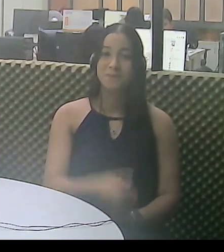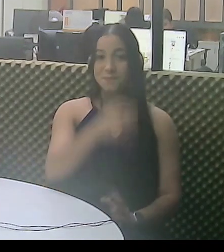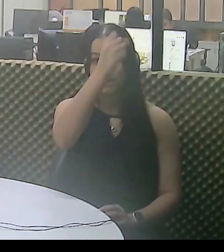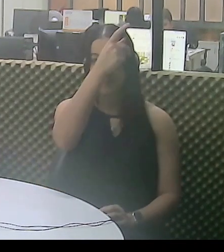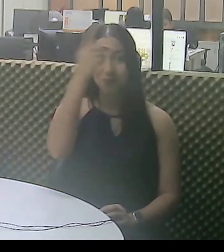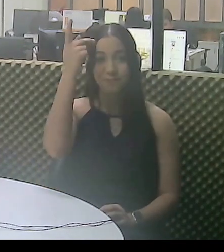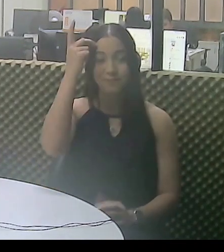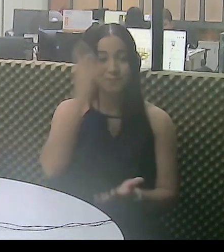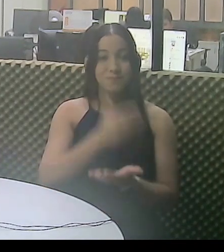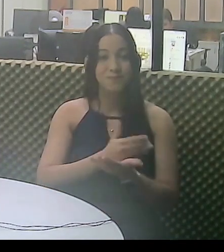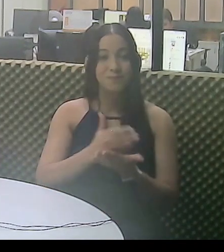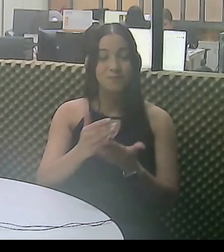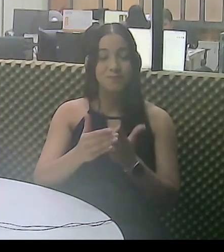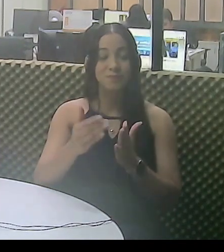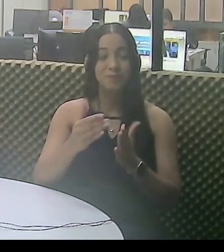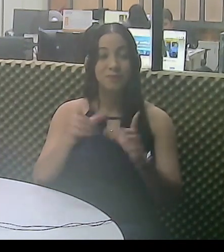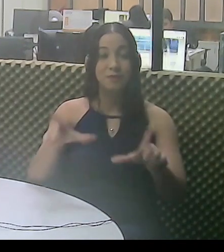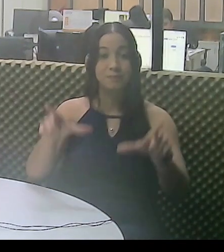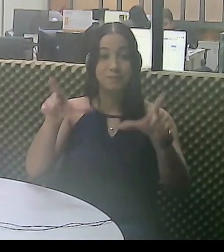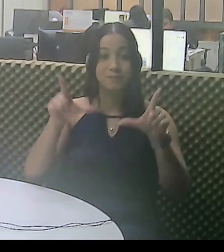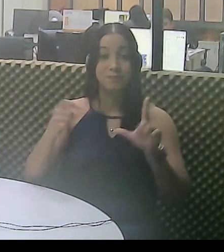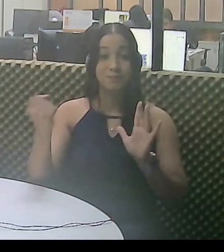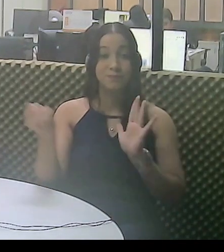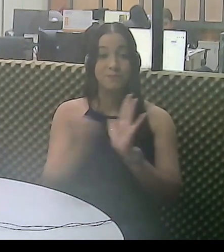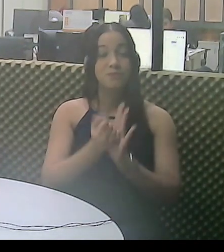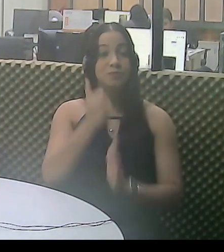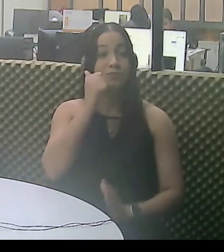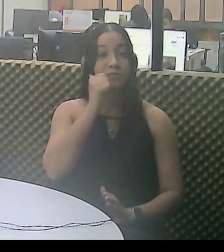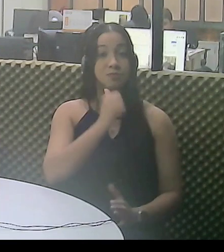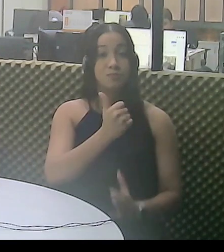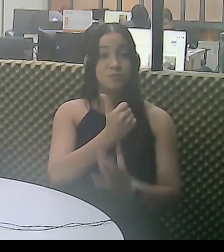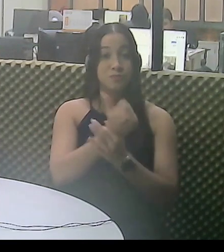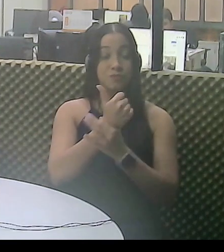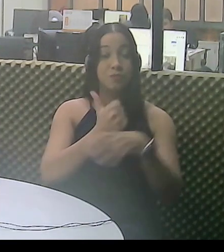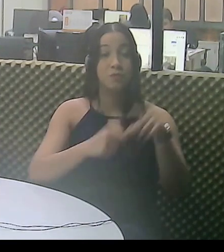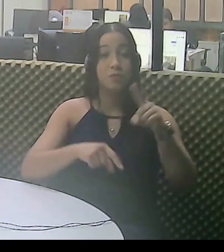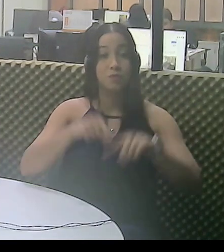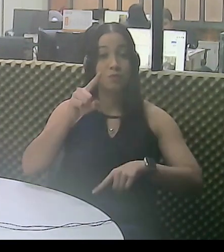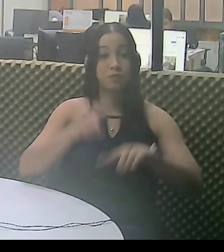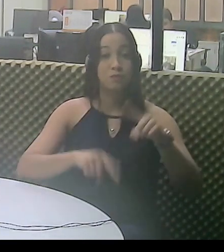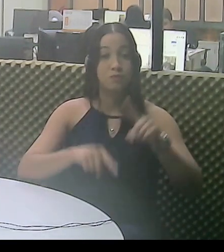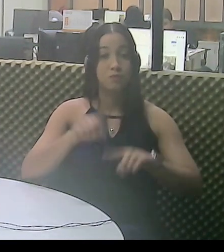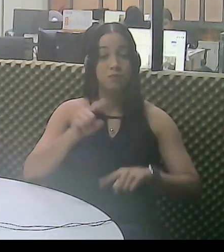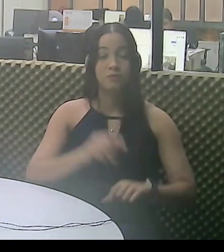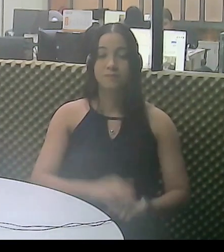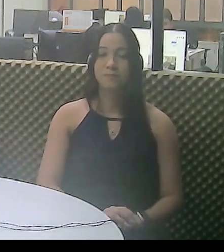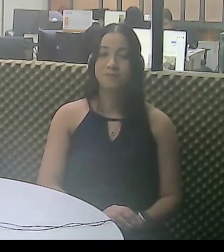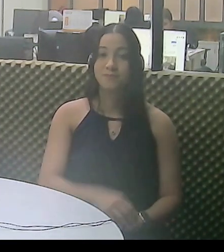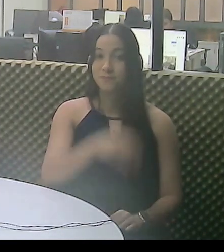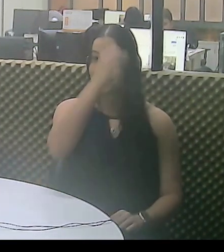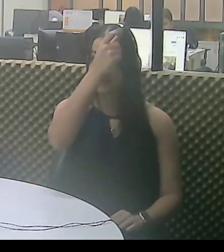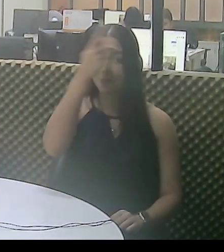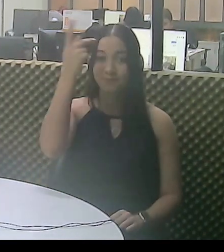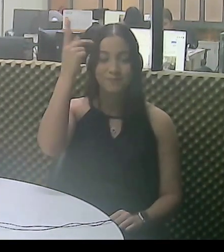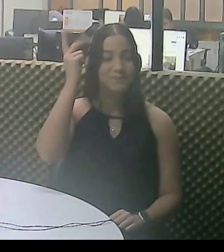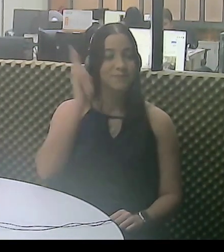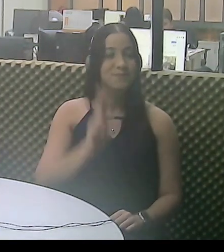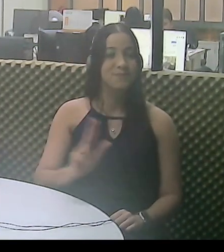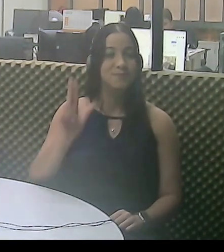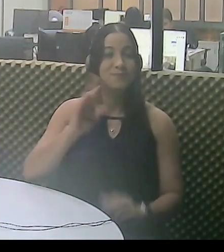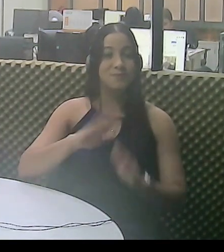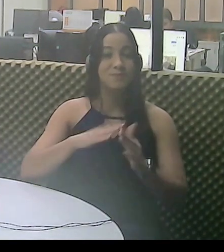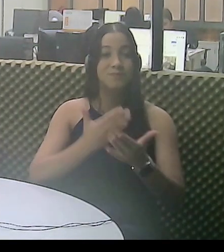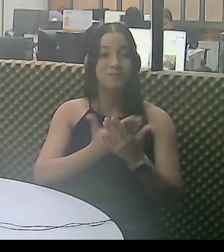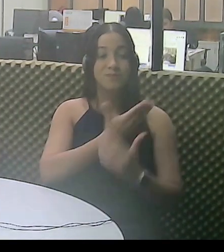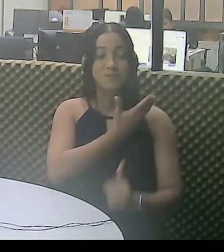Prefeitura inicia processo de certificação do selo Mulheres Protegidas para Estabelecimentos. A Prefeitura de Uberlândia, por meio da Escola